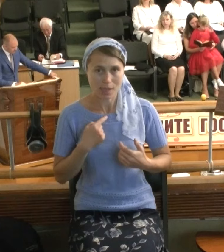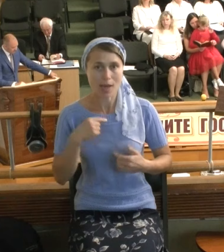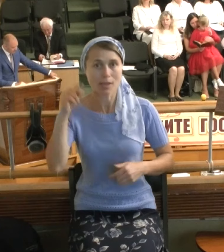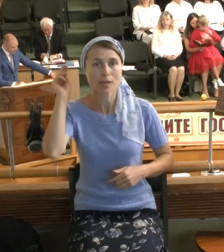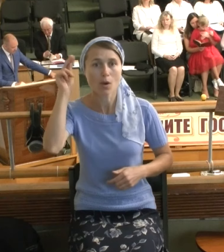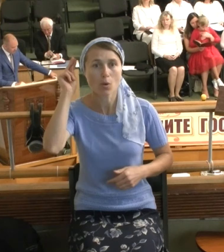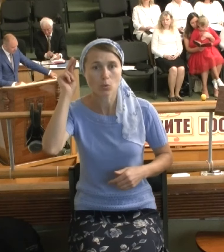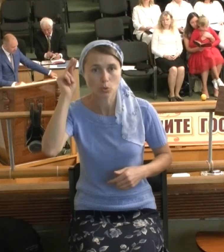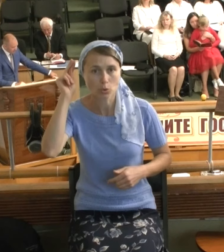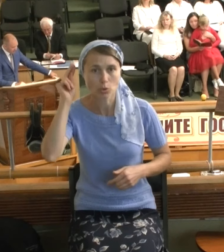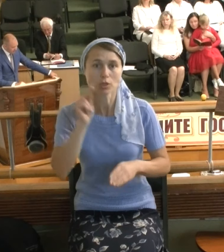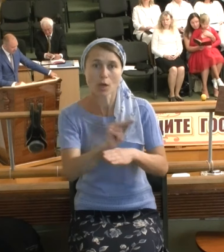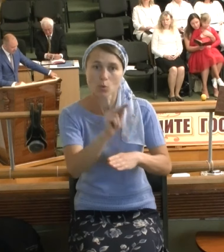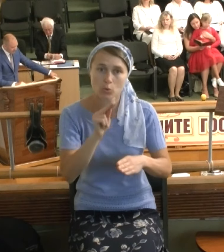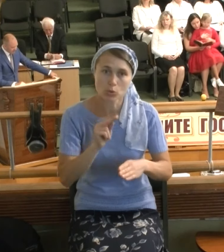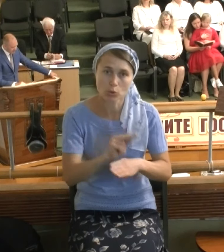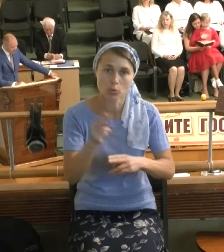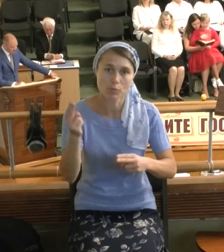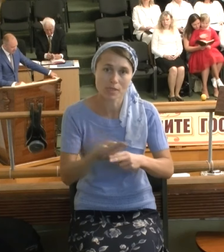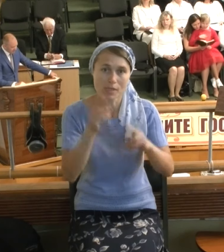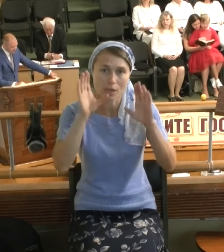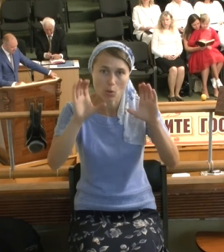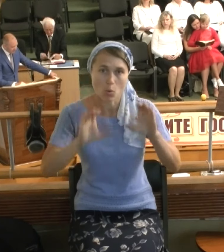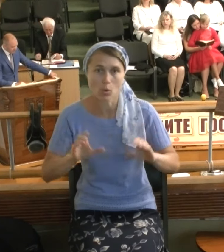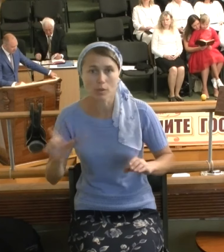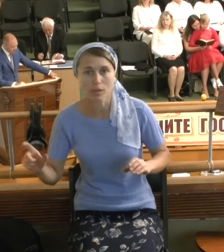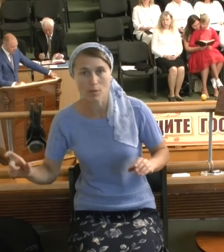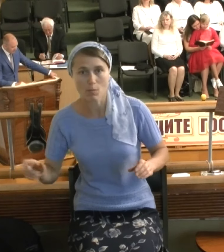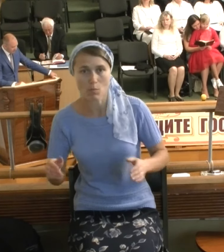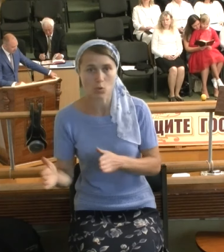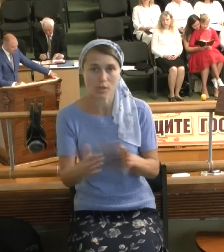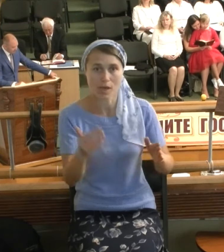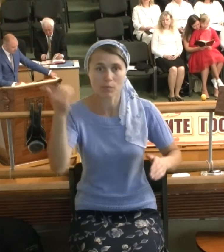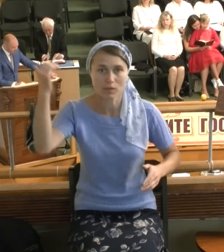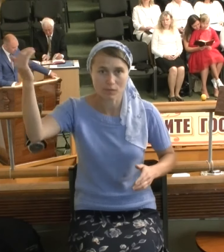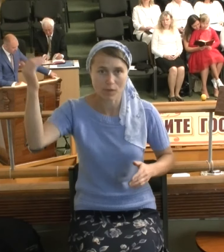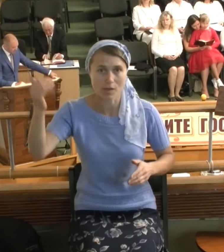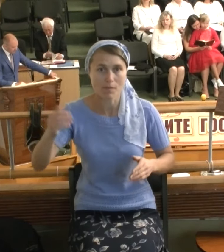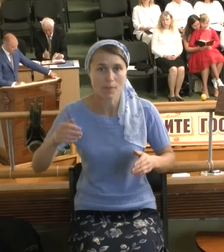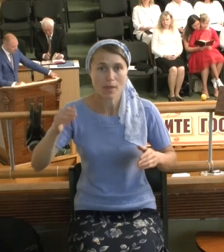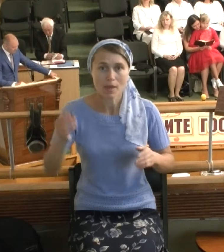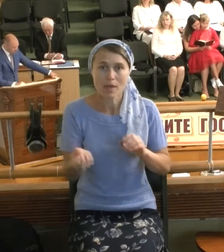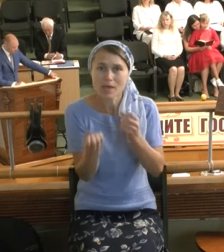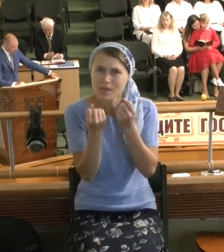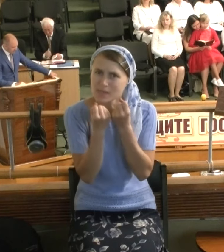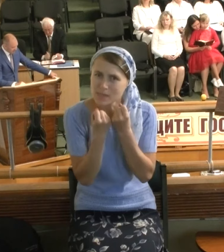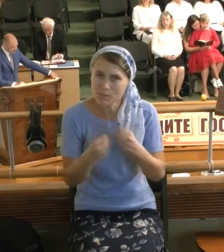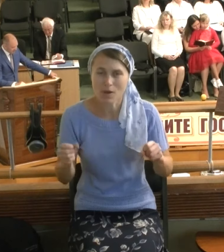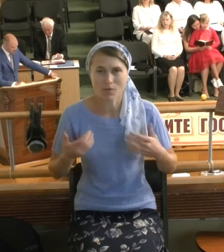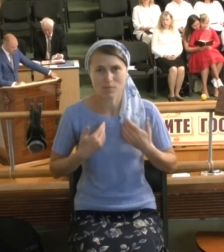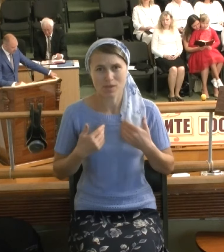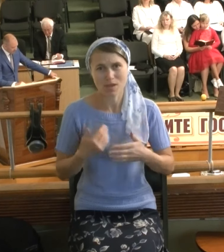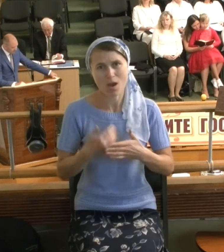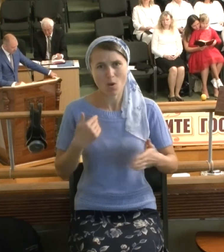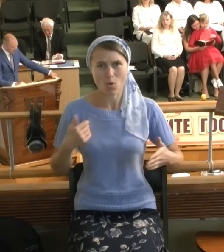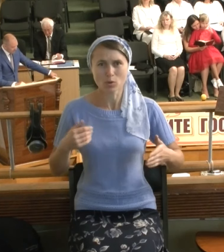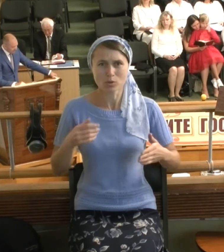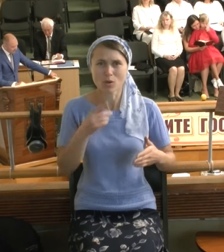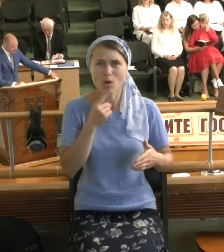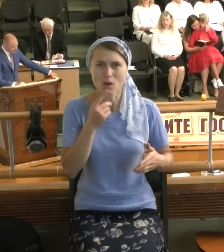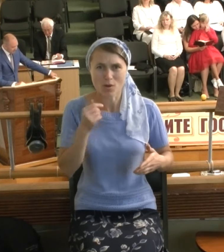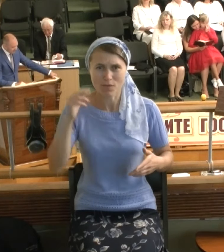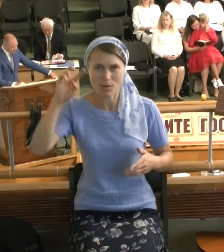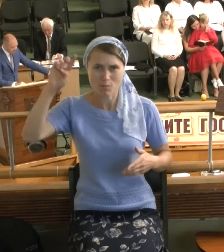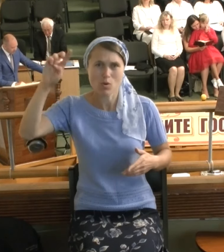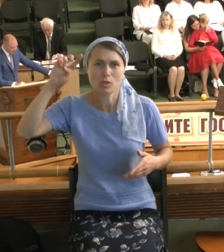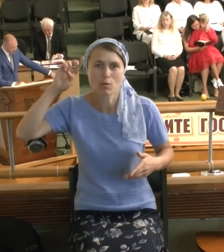Твоим, и нечестивые к Тебе обратятся. Избавь меня от кровей Божия, Боже спасения моего,